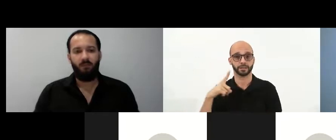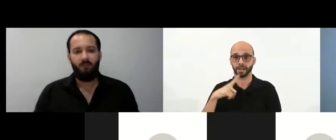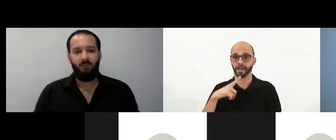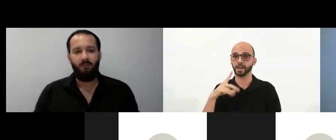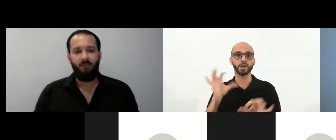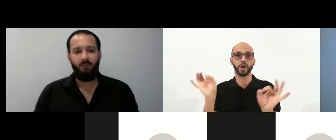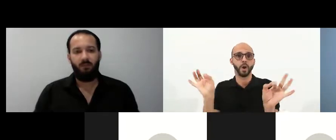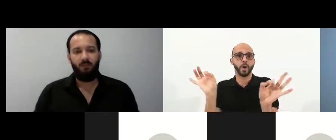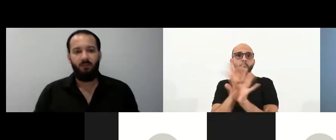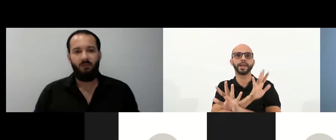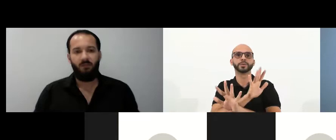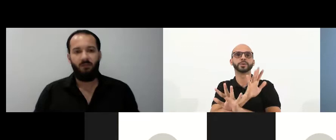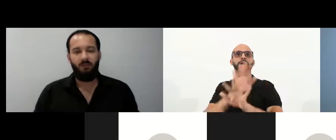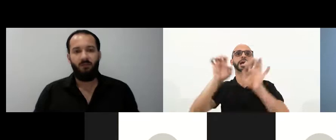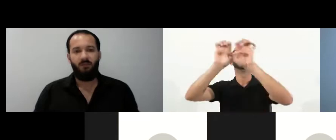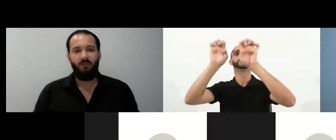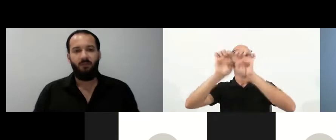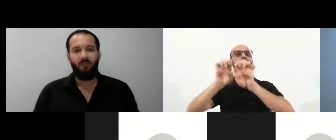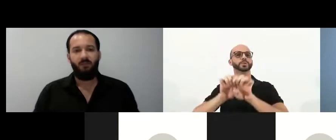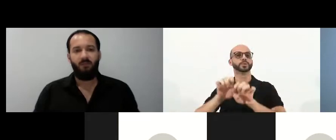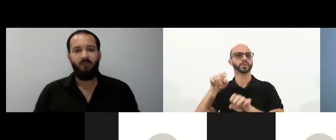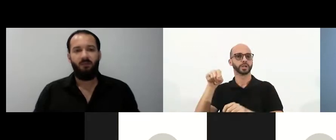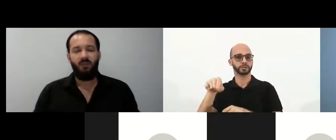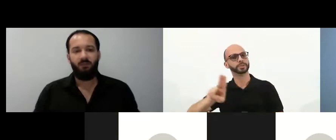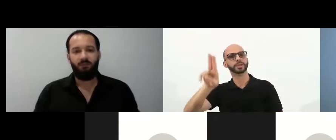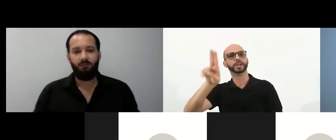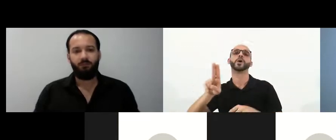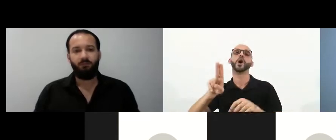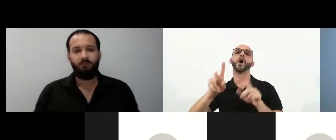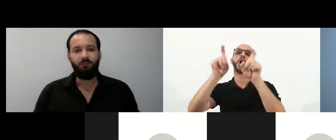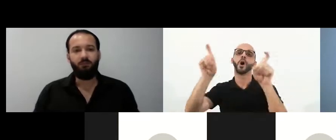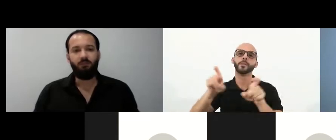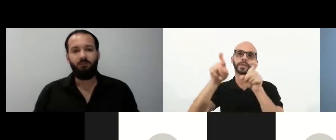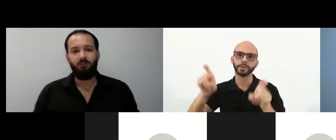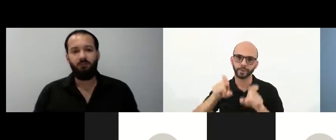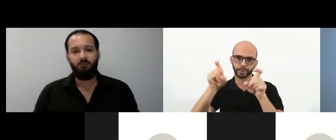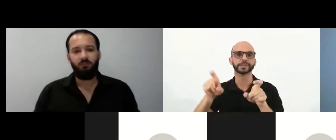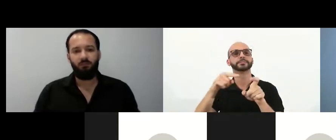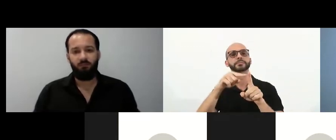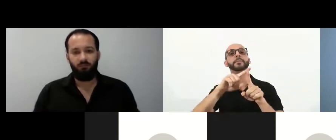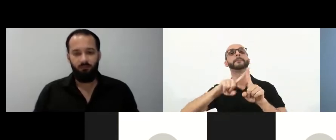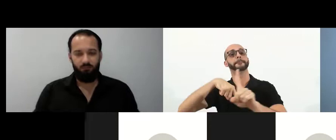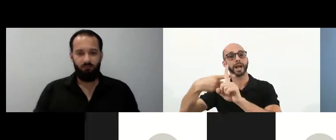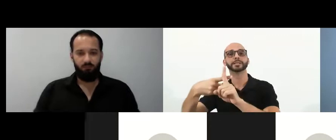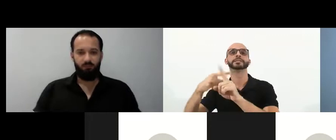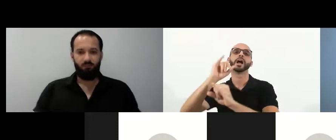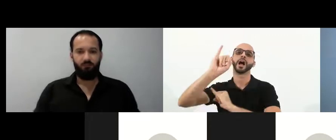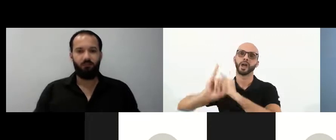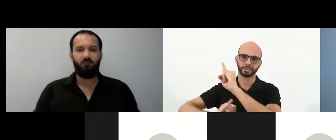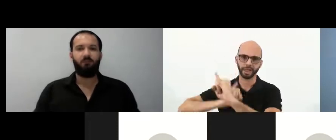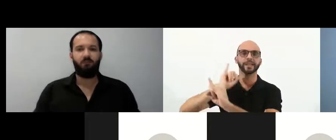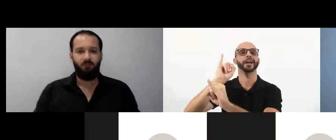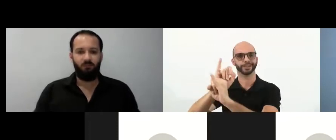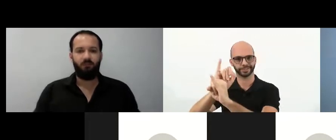A graduação, hoje, né, nós temos toda uma estrutura, né, de